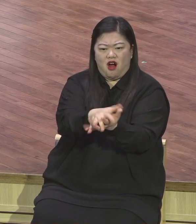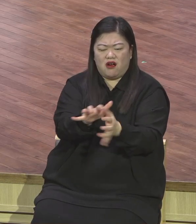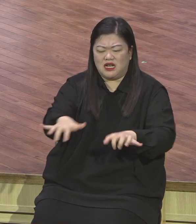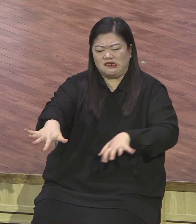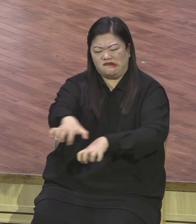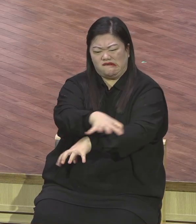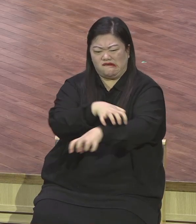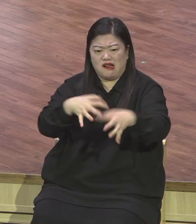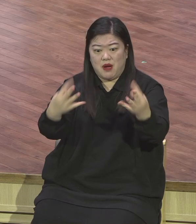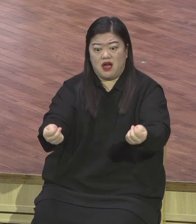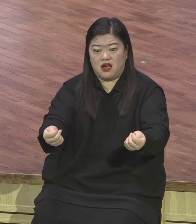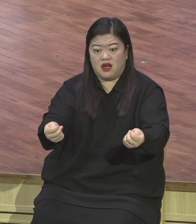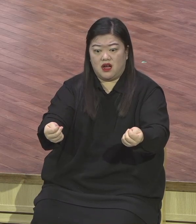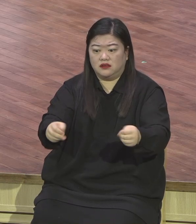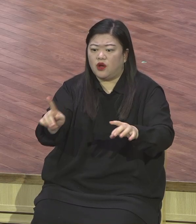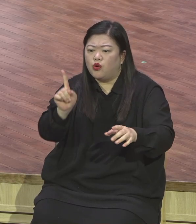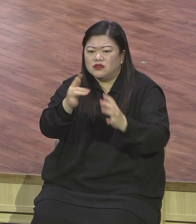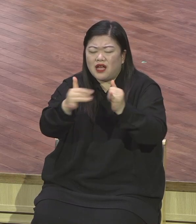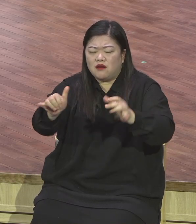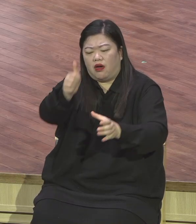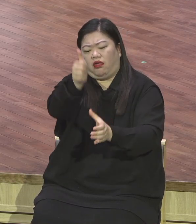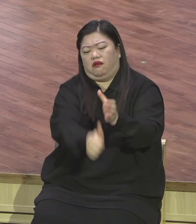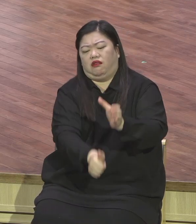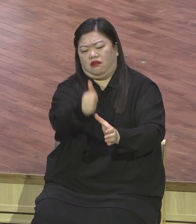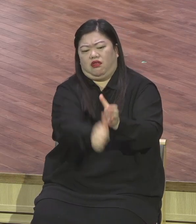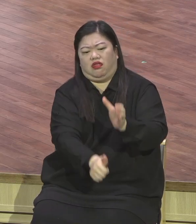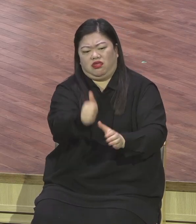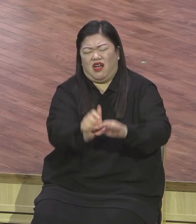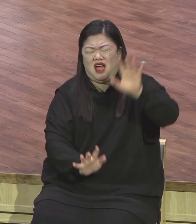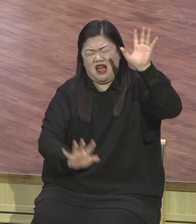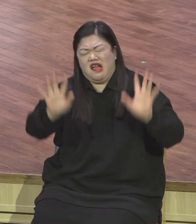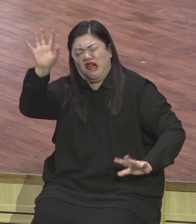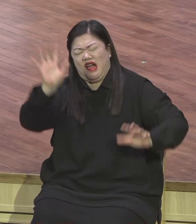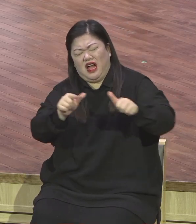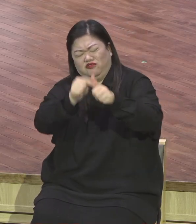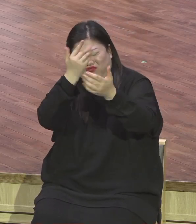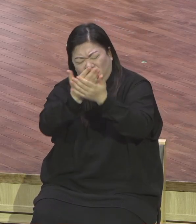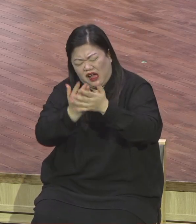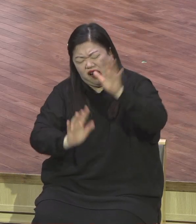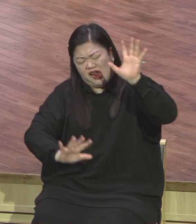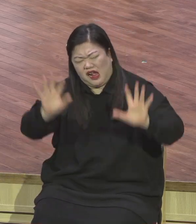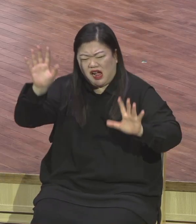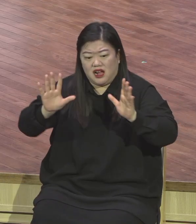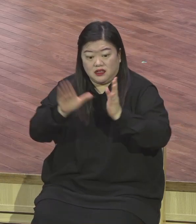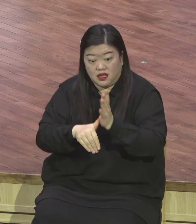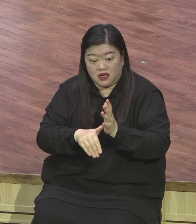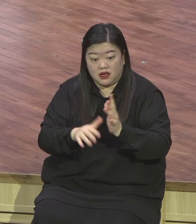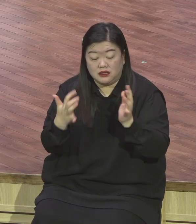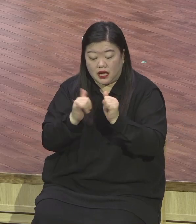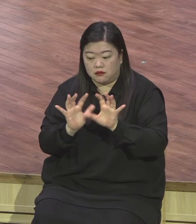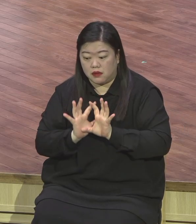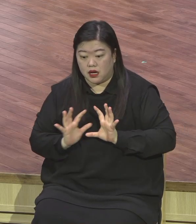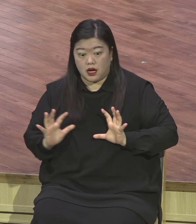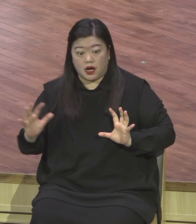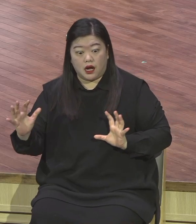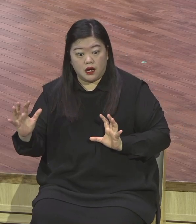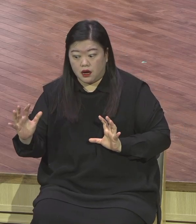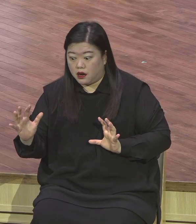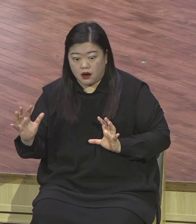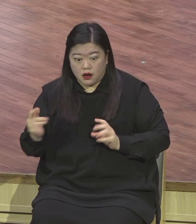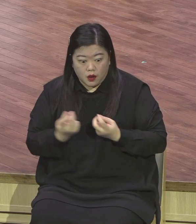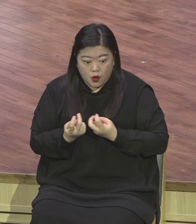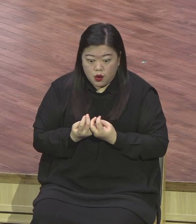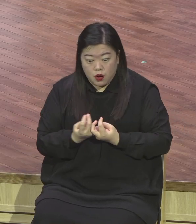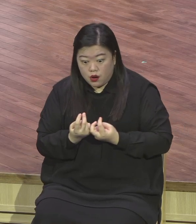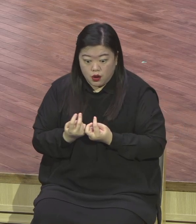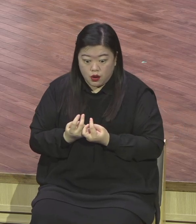울거리고 호수가 사람 빠졌어요 사람들 어쩔 줄 몰라고 막 그렇게 발을 동동 굴리고 그때 갑자기 첨벙하는 소리가